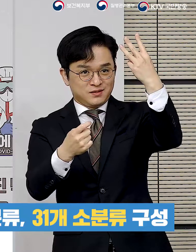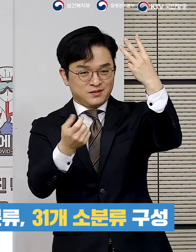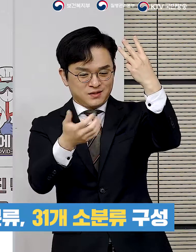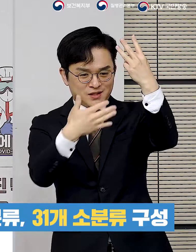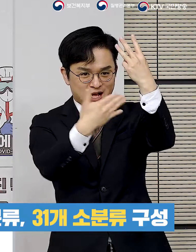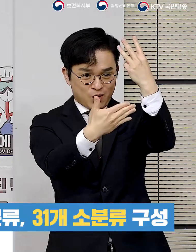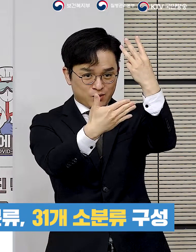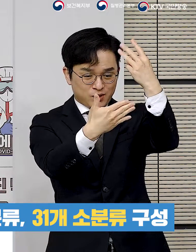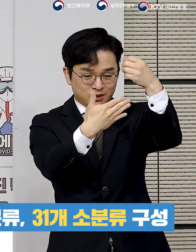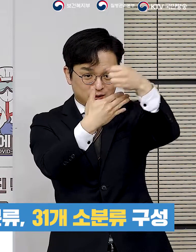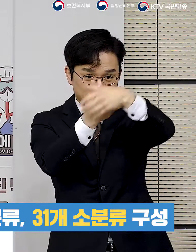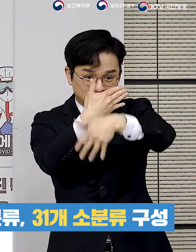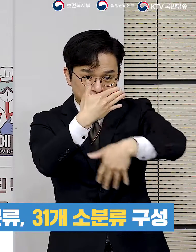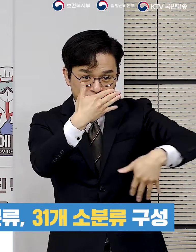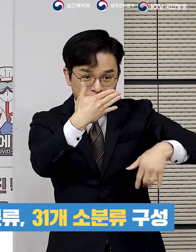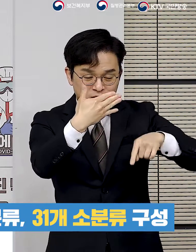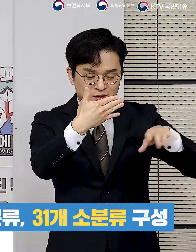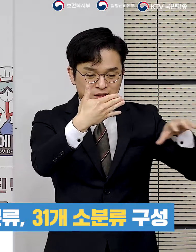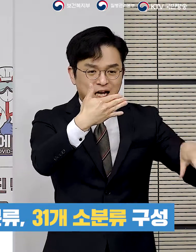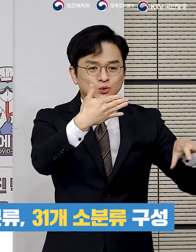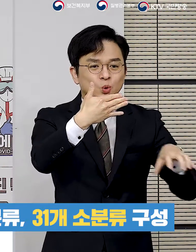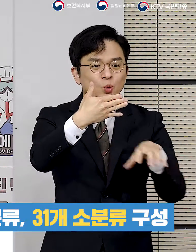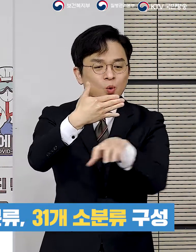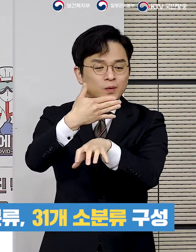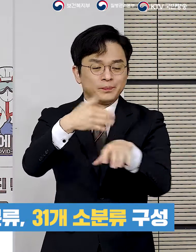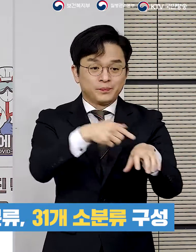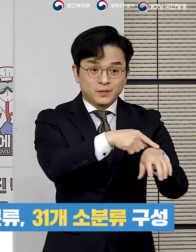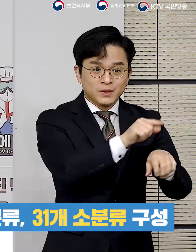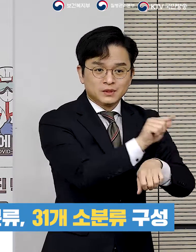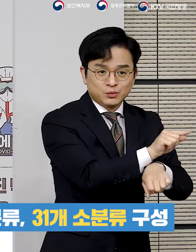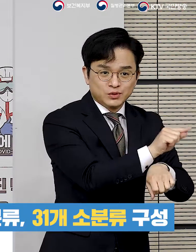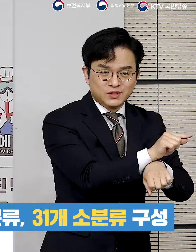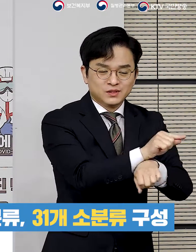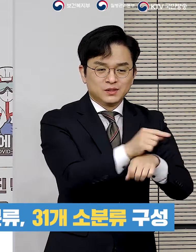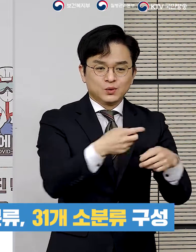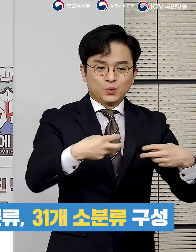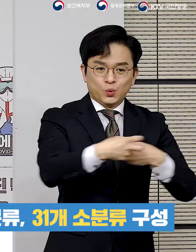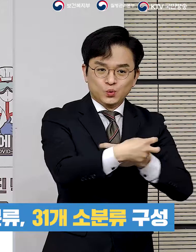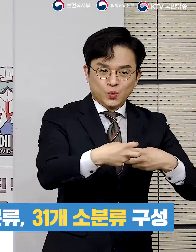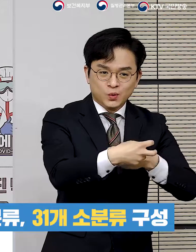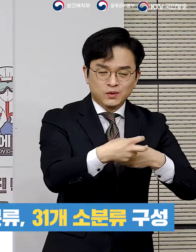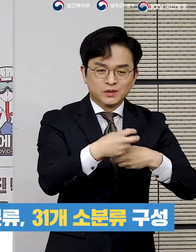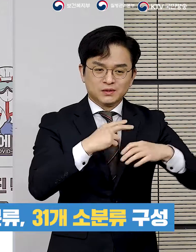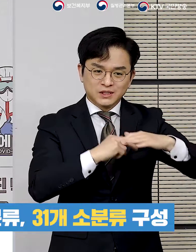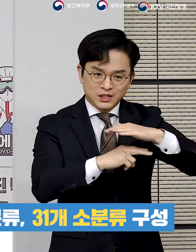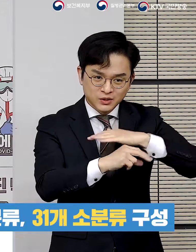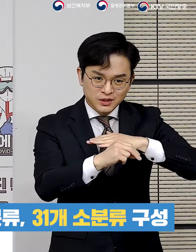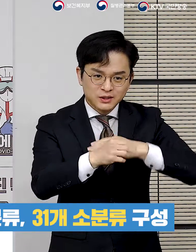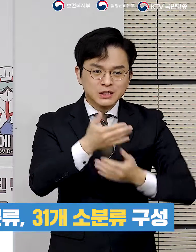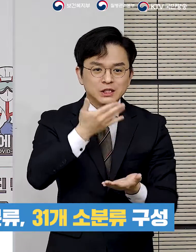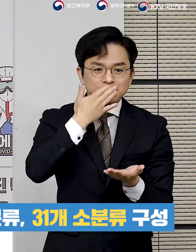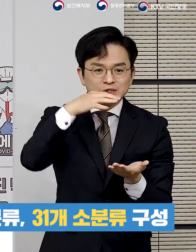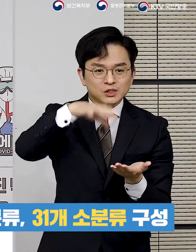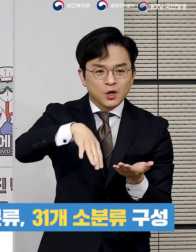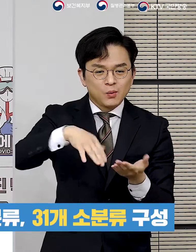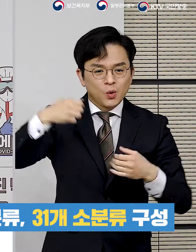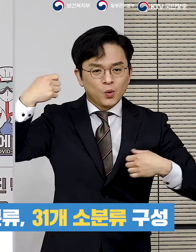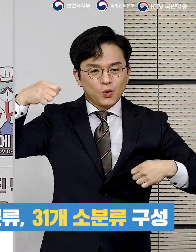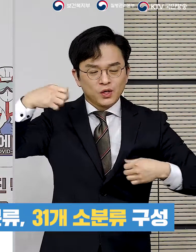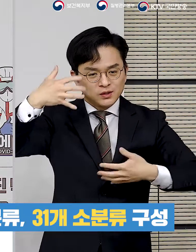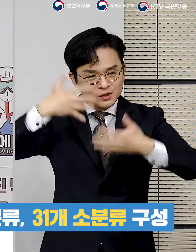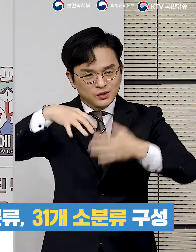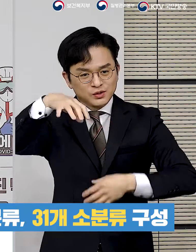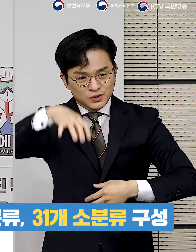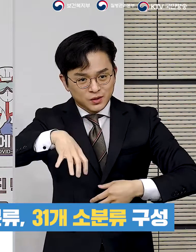같은 9개의 중분류, 장소별로는 사무실, 대중교통, 음식점,